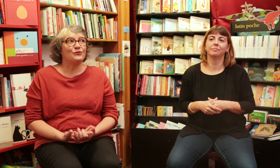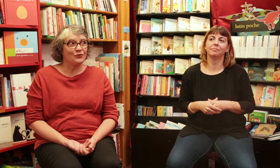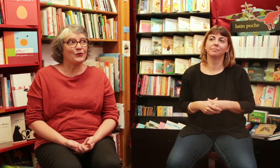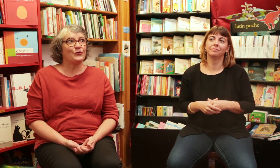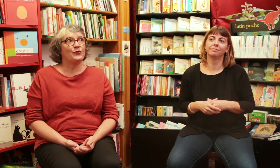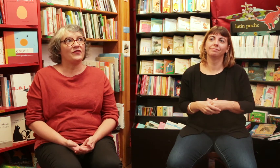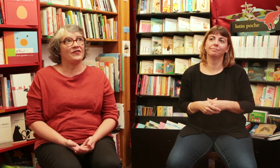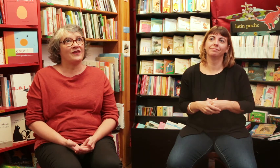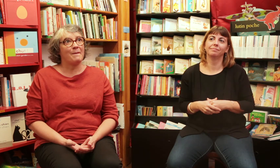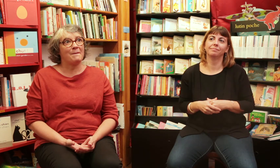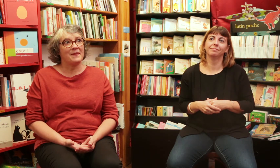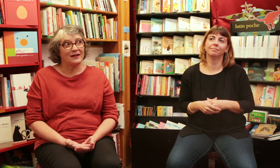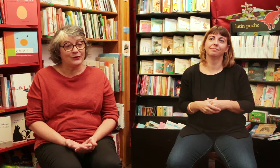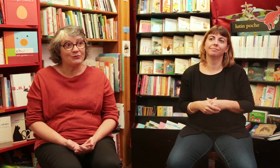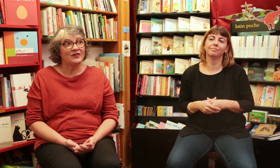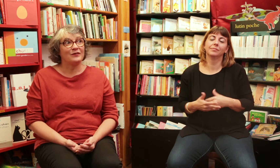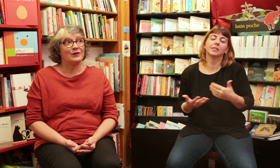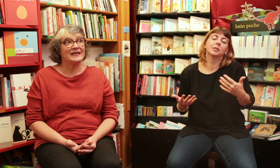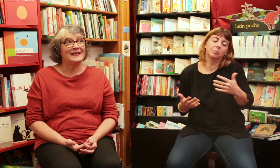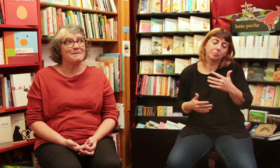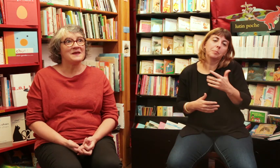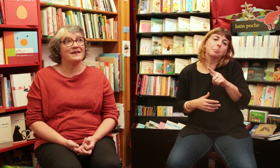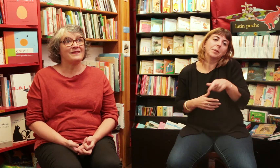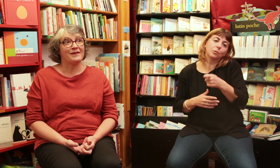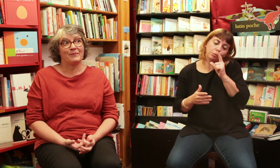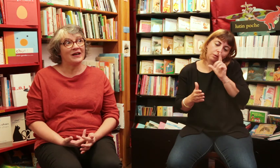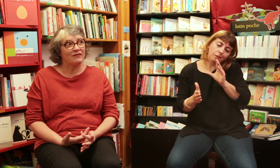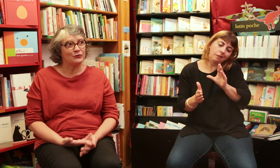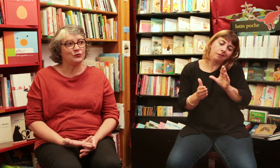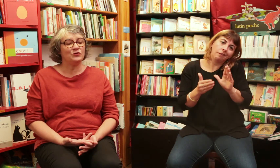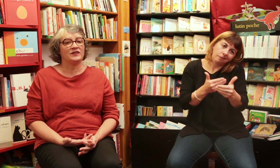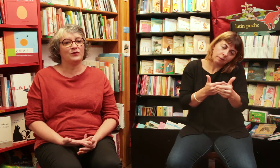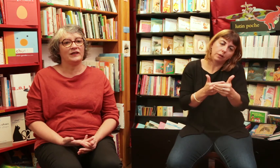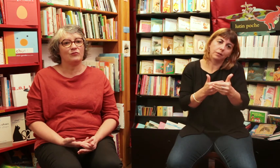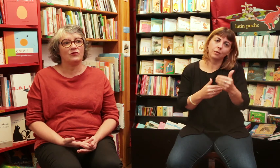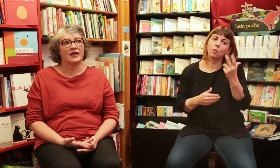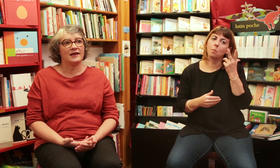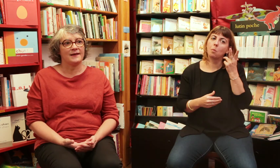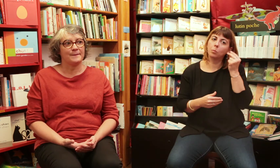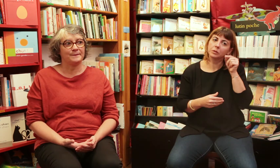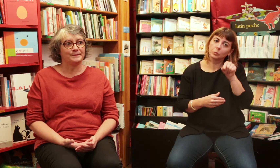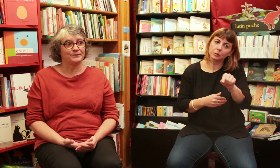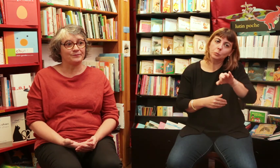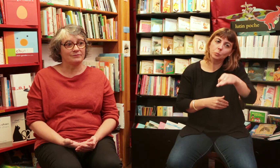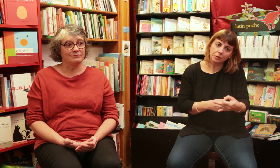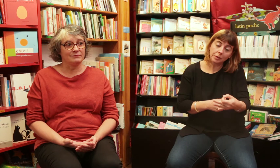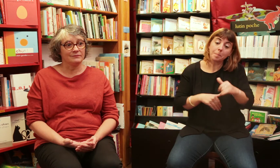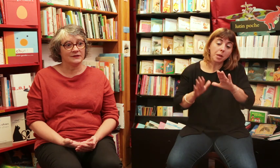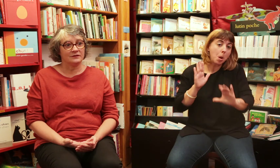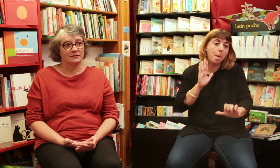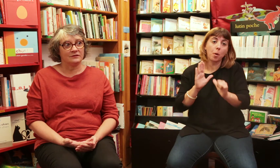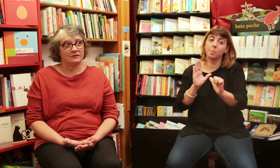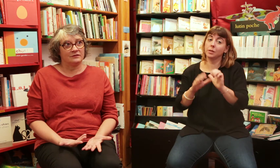bien sûr que ça parle d'homosexualité, mais ça parle avant tout d'une histoire d'amour. Et